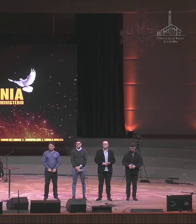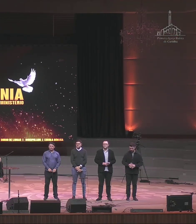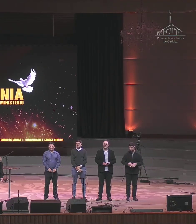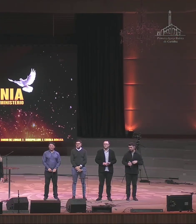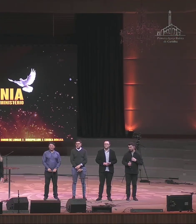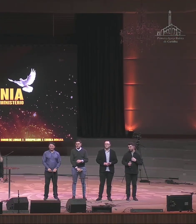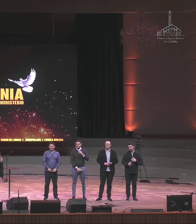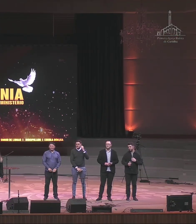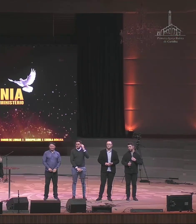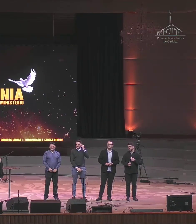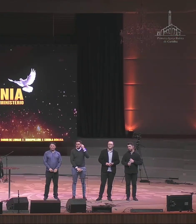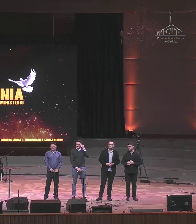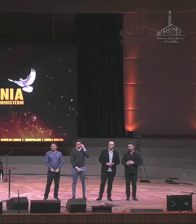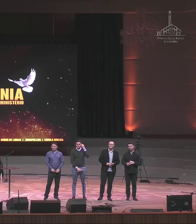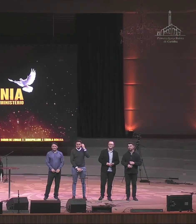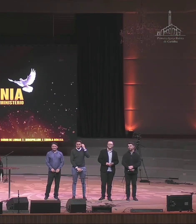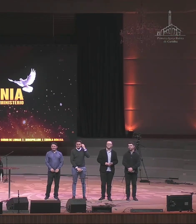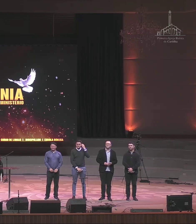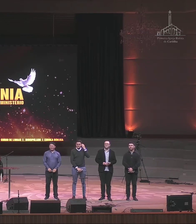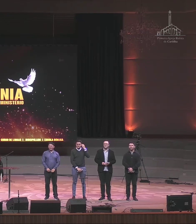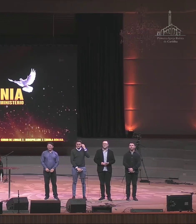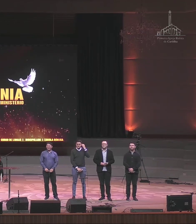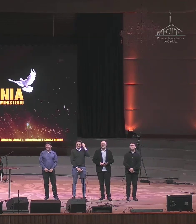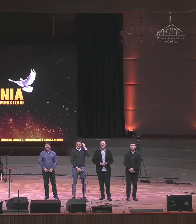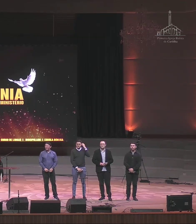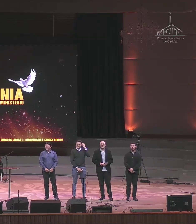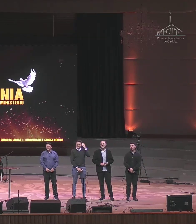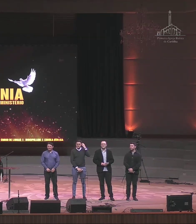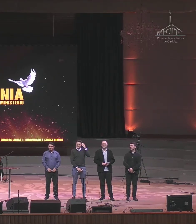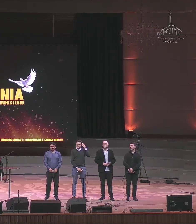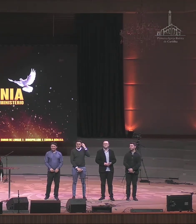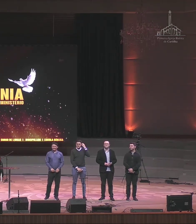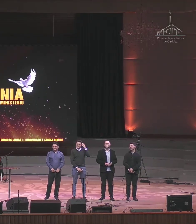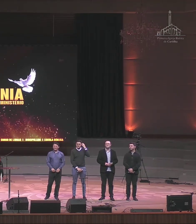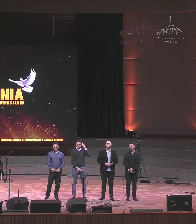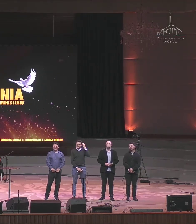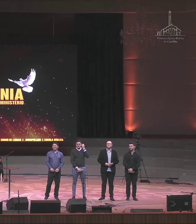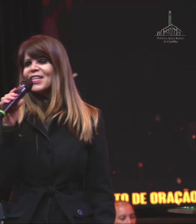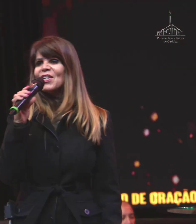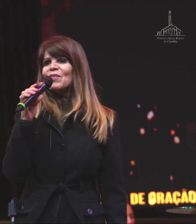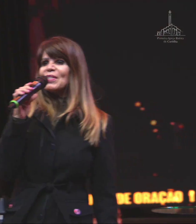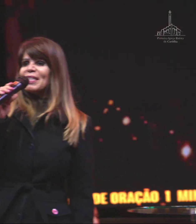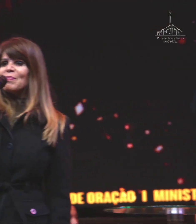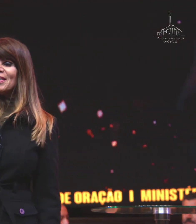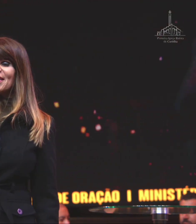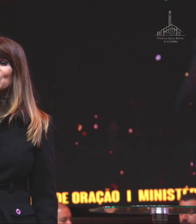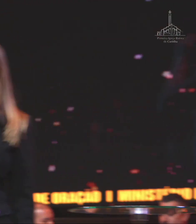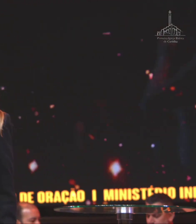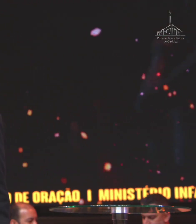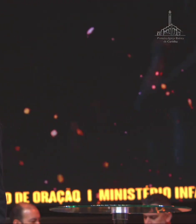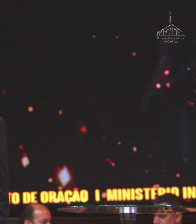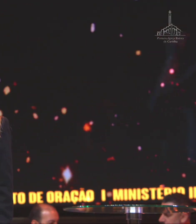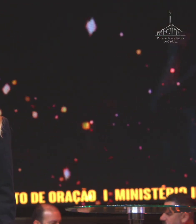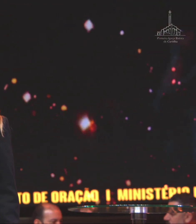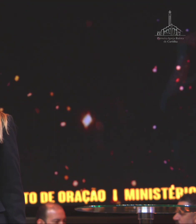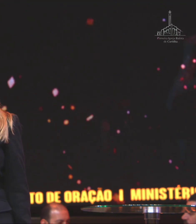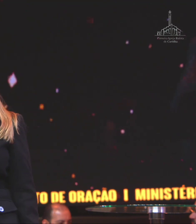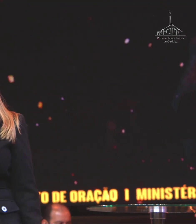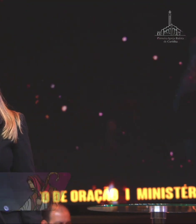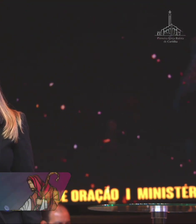Boa noite. Boa noite. Vamos nos colocar de pé. Você também que está nos acompanhando pelas